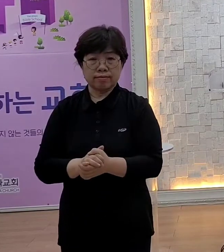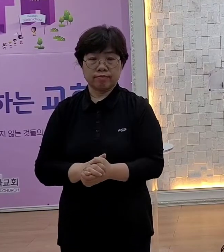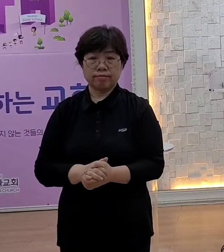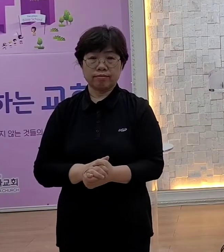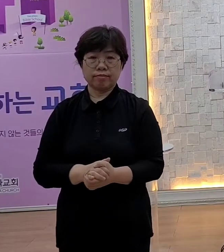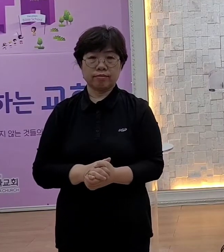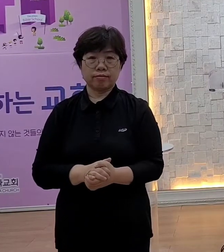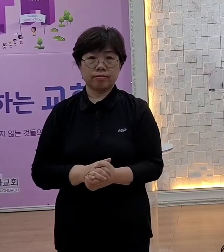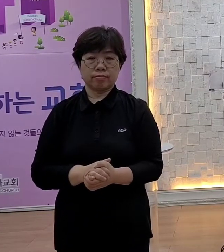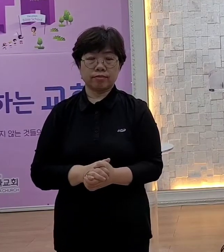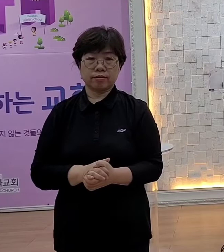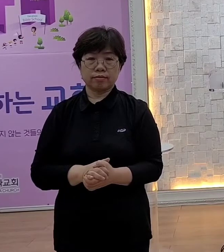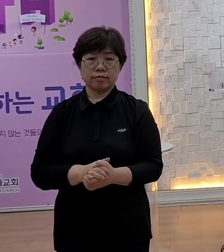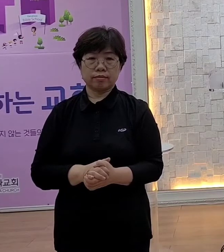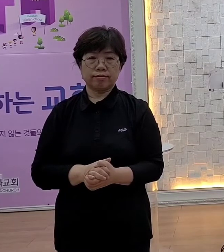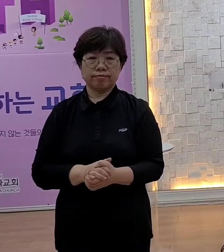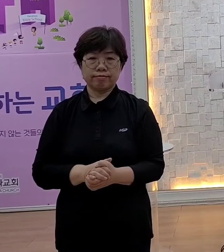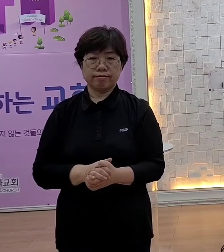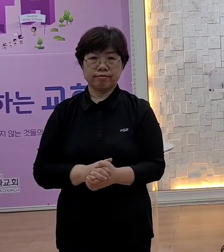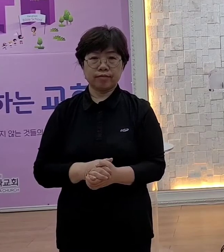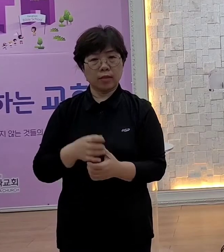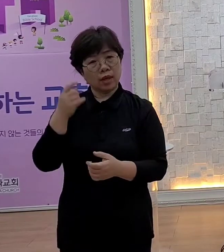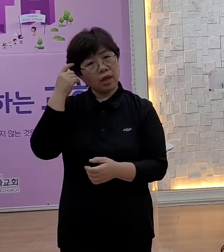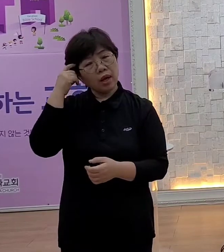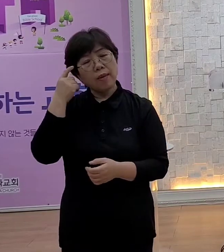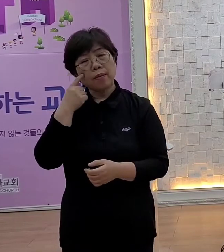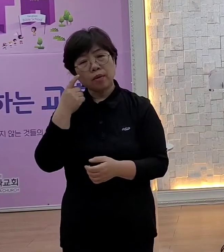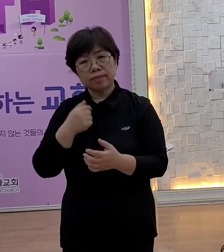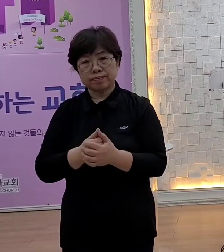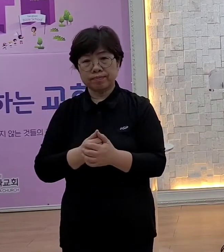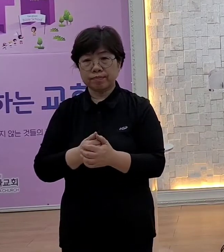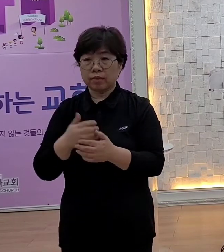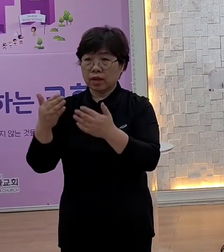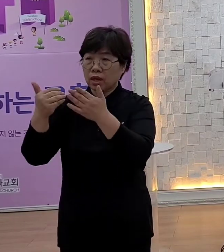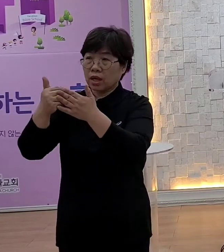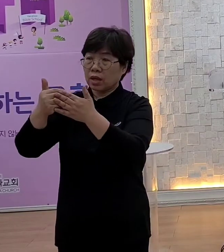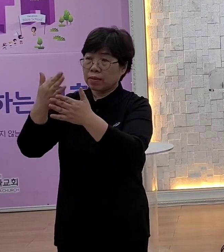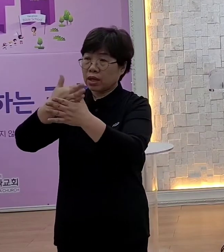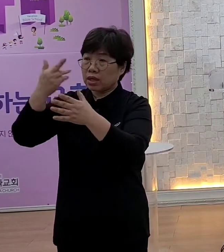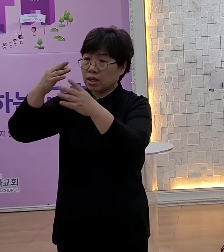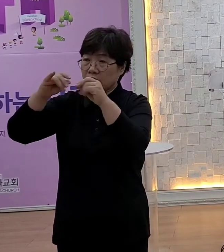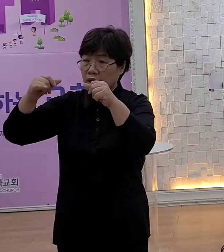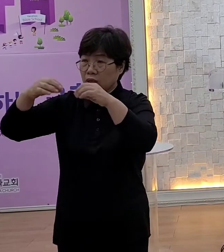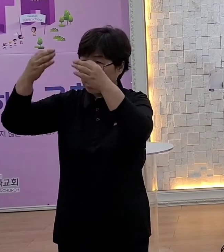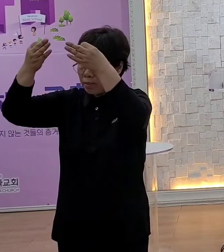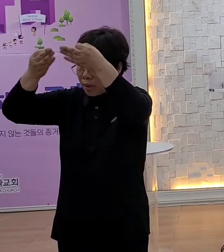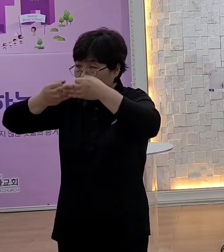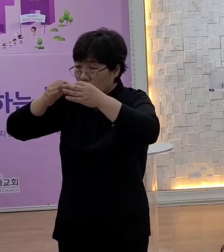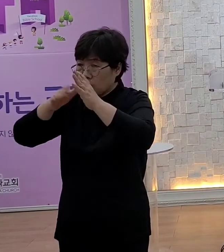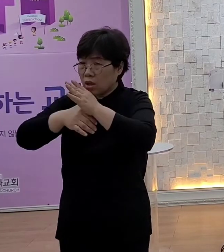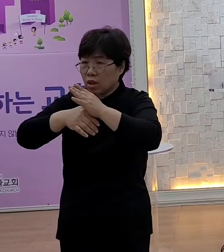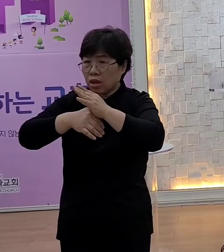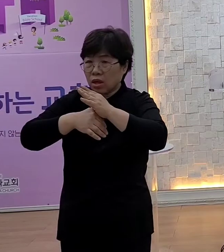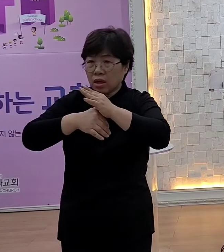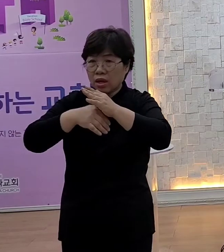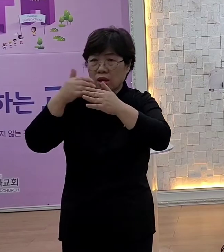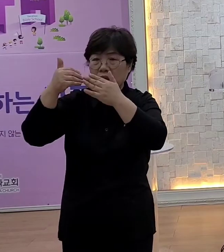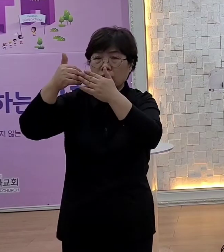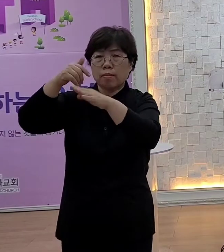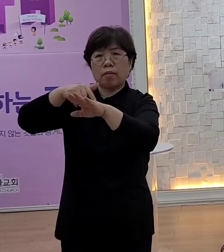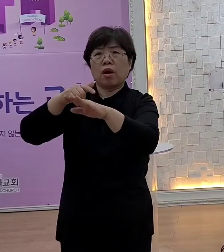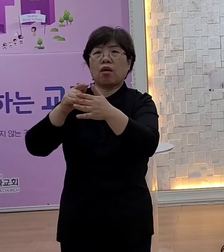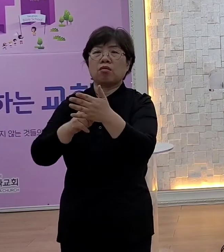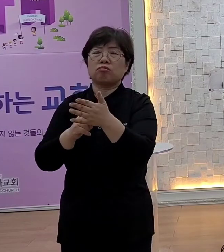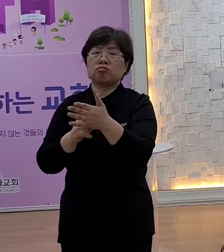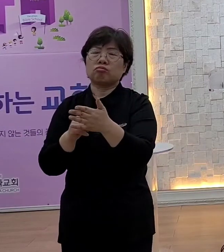그렇다면 한번 생각해 보세요. 하나님께서 이 양산 땅을 바라보시면서 과연 어떤 마음을